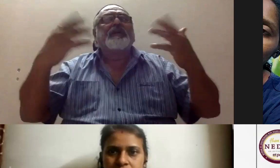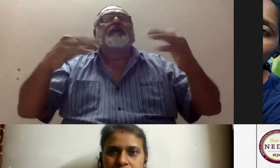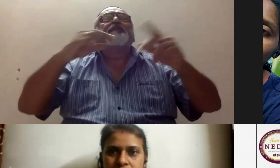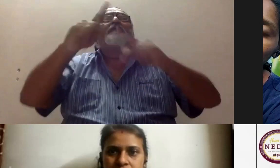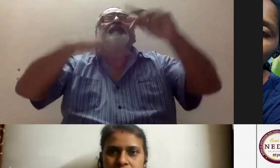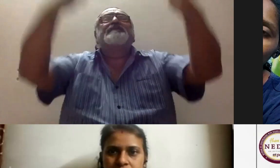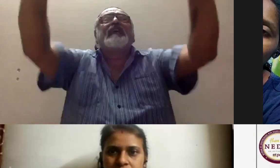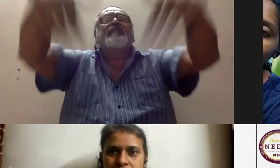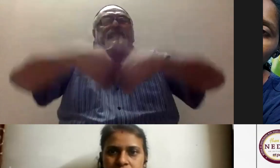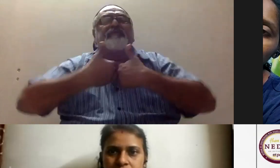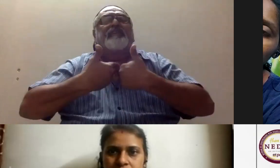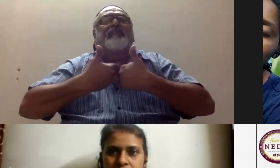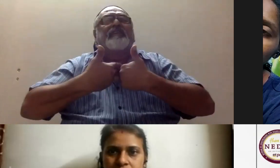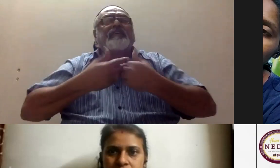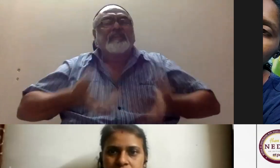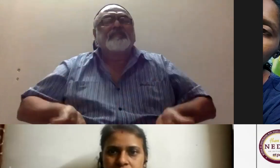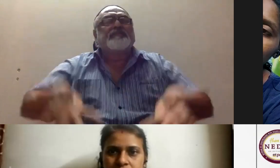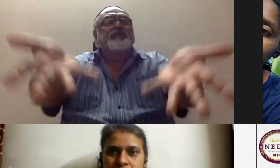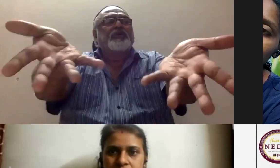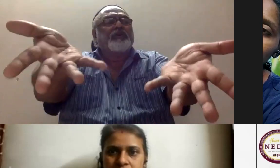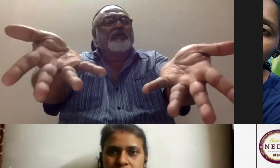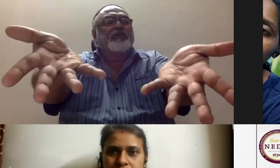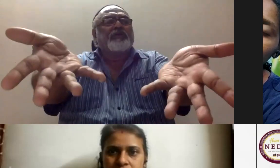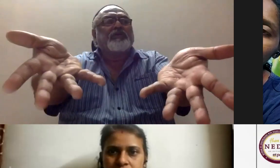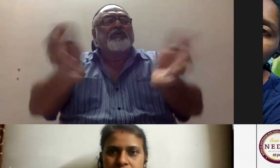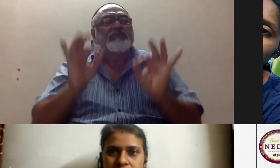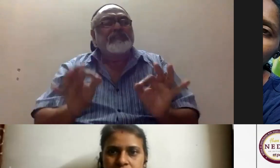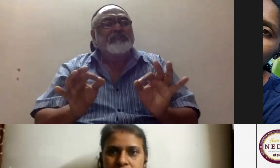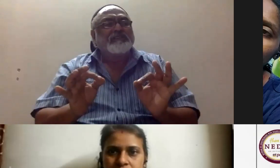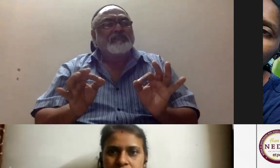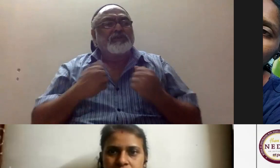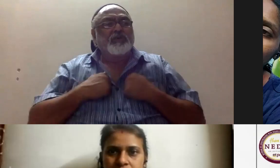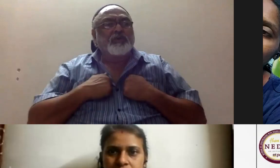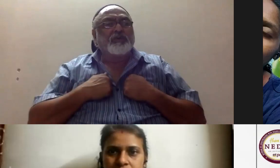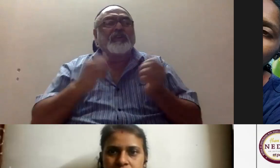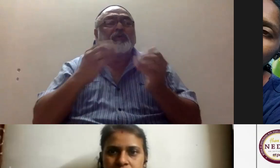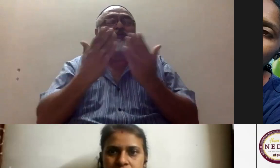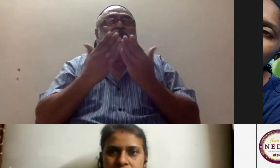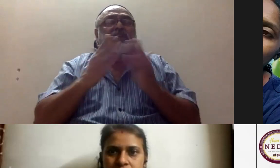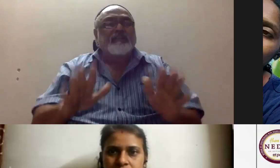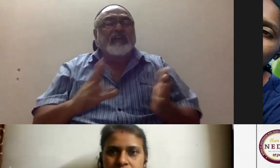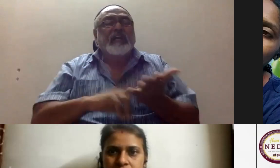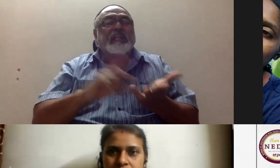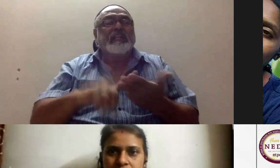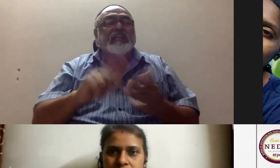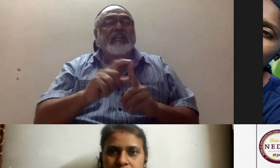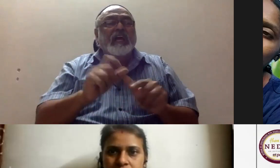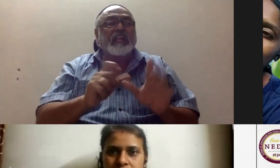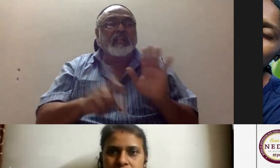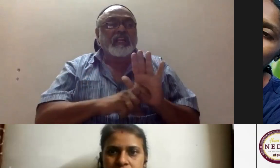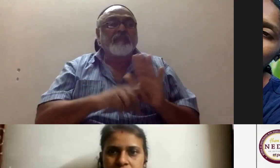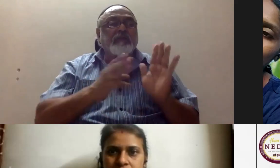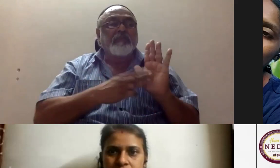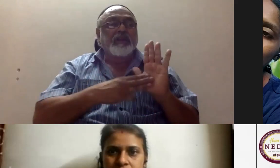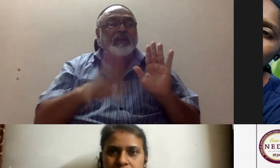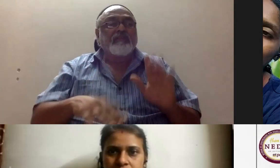ले जाने के लिए। हमारा एक कैंडिडेट स्टूडेंट है, नीडर मेंबर है, वो एग्जीबिशंस में, अभी जैसे मैंने कहा कलाक्षेत्र